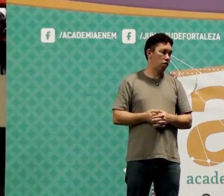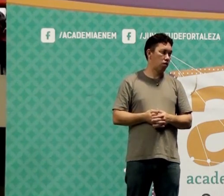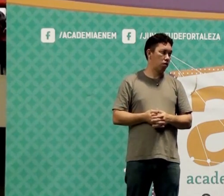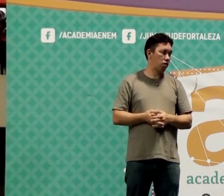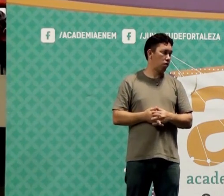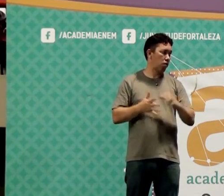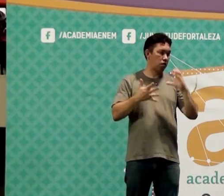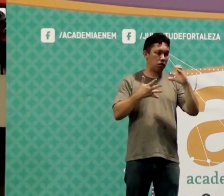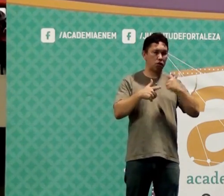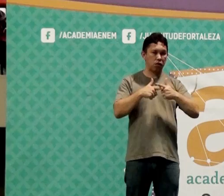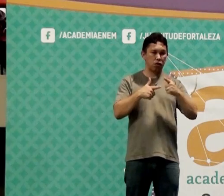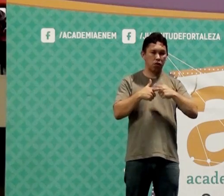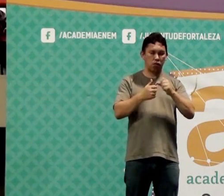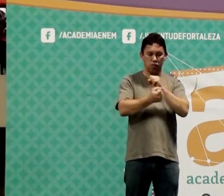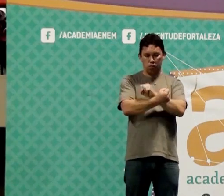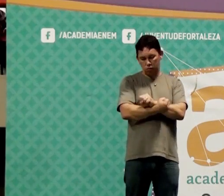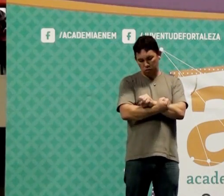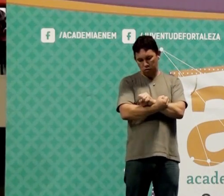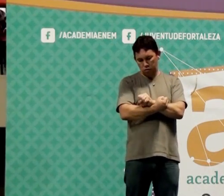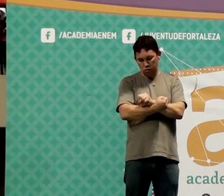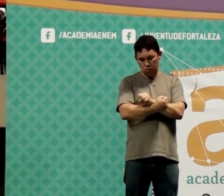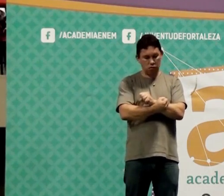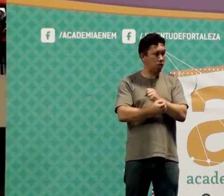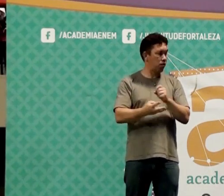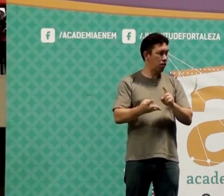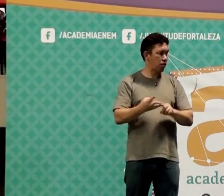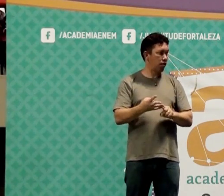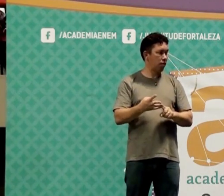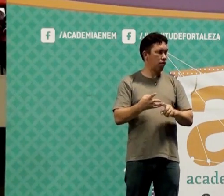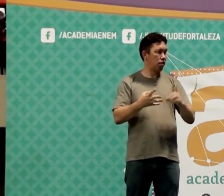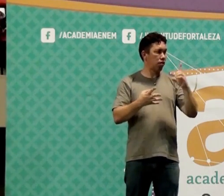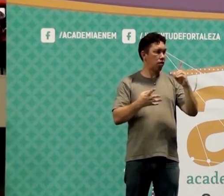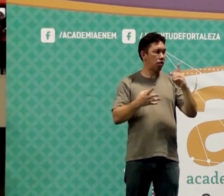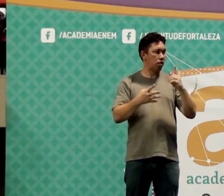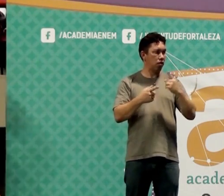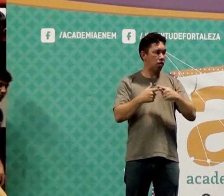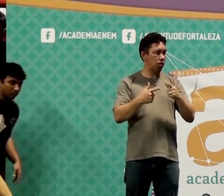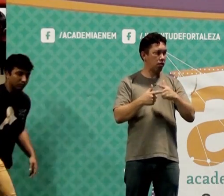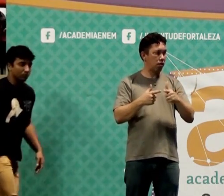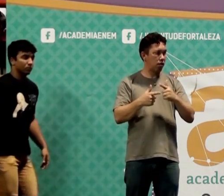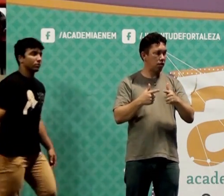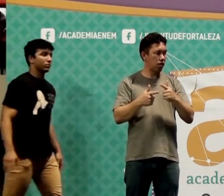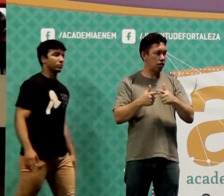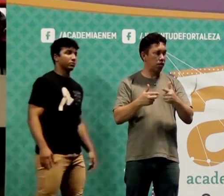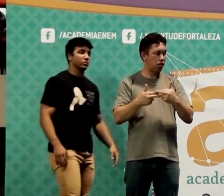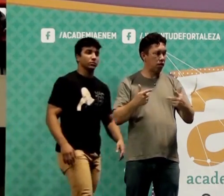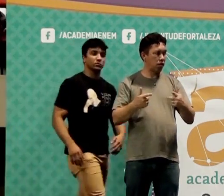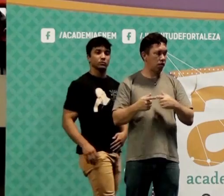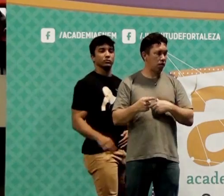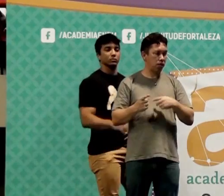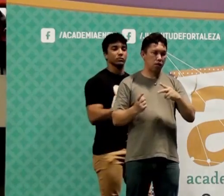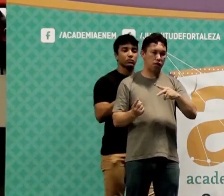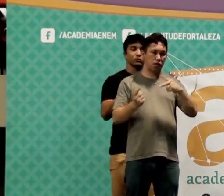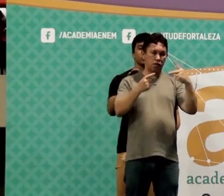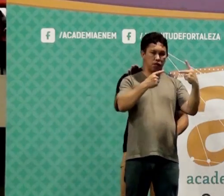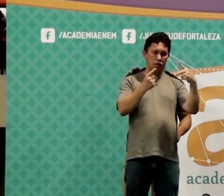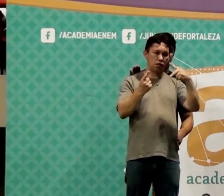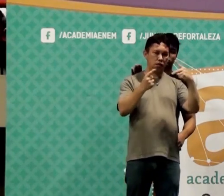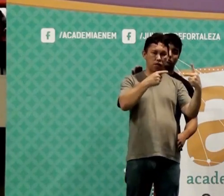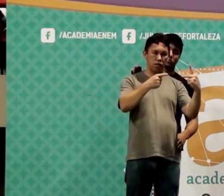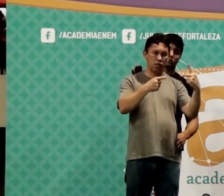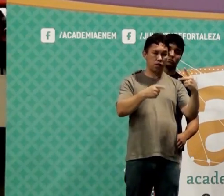lembra de quantas? Uma. Peste negra. Tá certo? E guerra. Quando fala